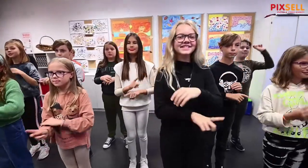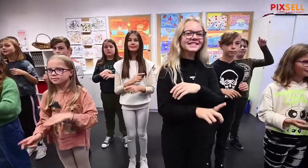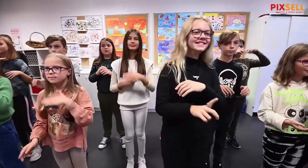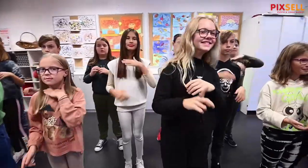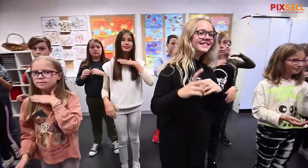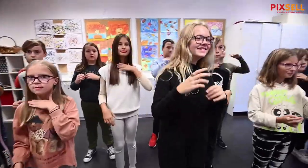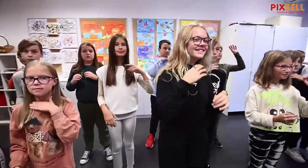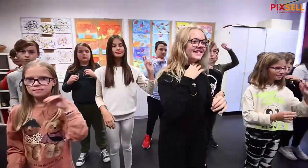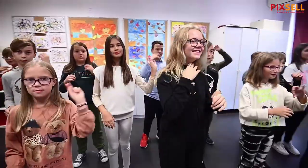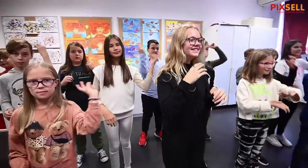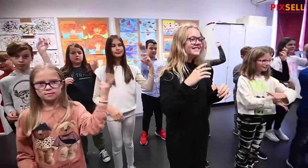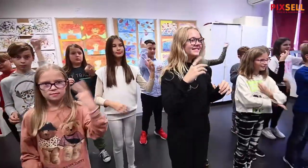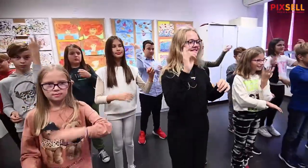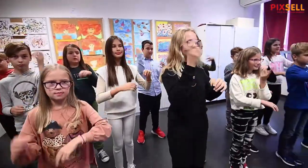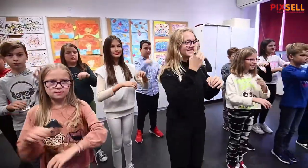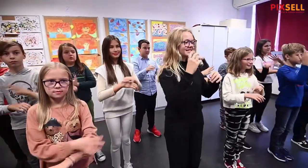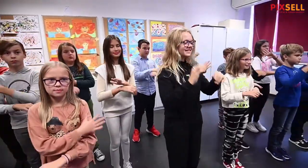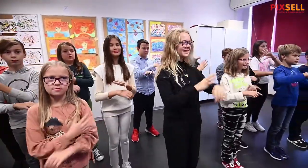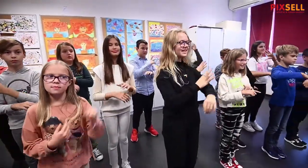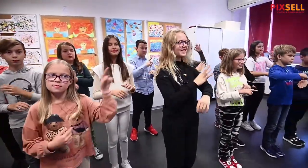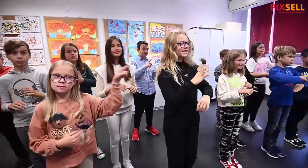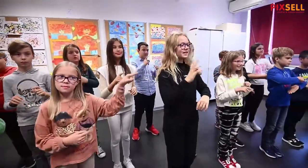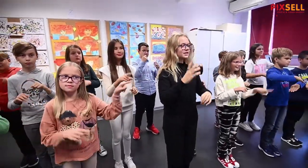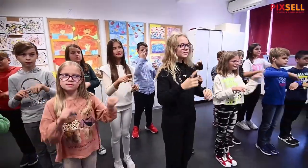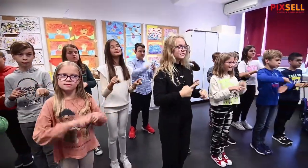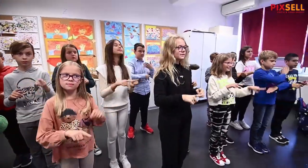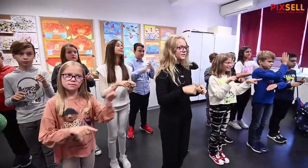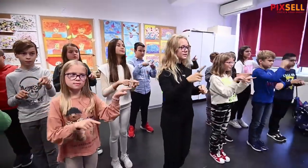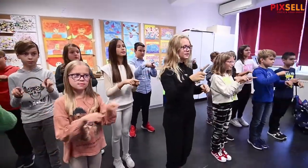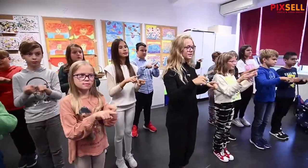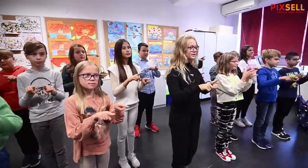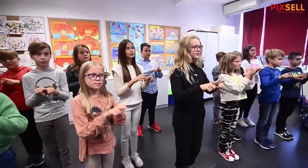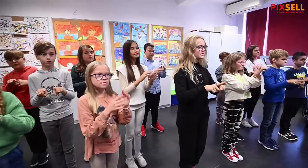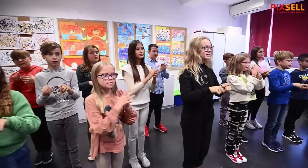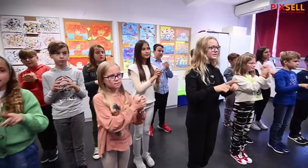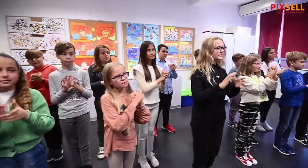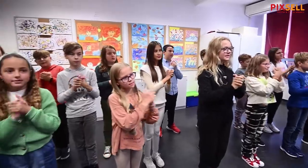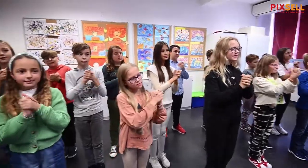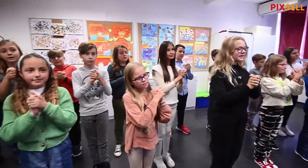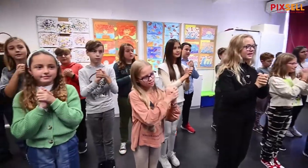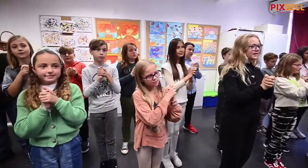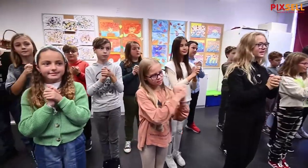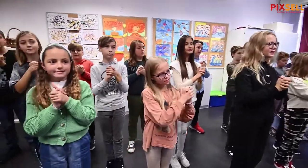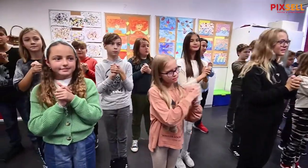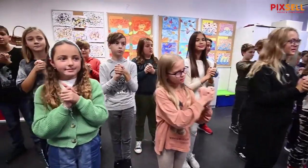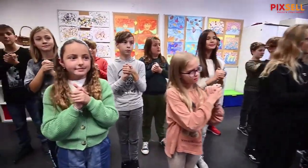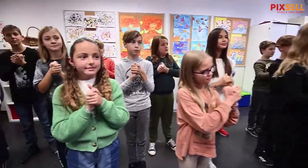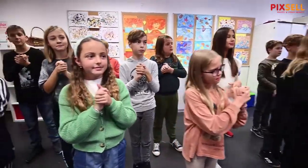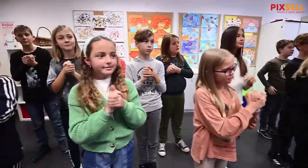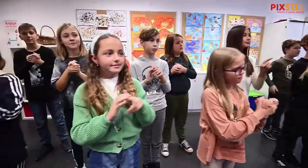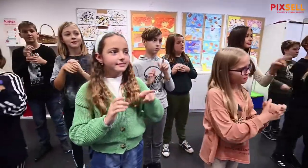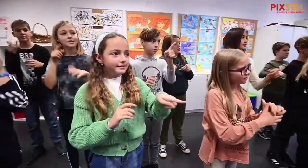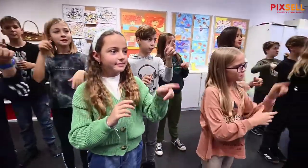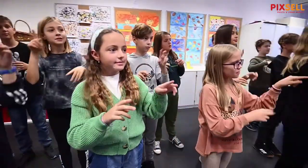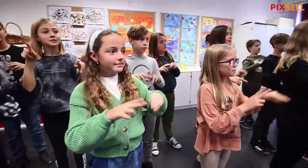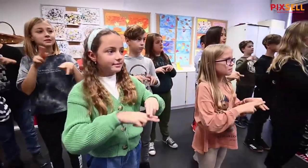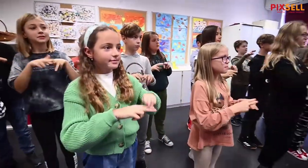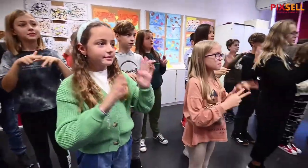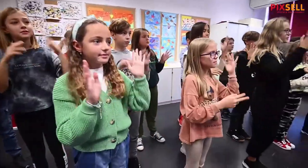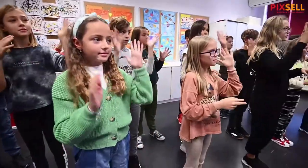niko tužan nije, jer se iza ugla prijatelj krije. On će ti